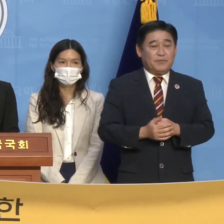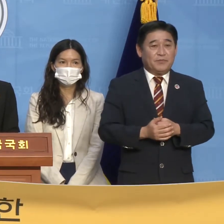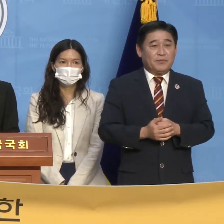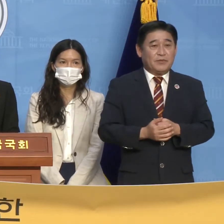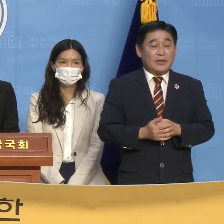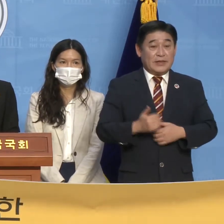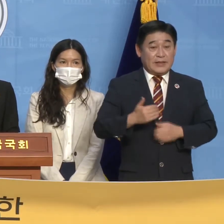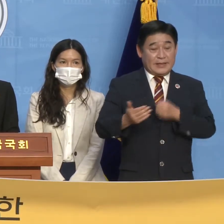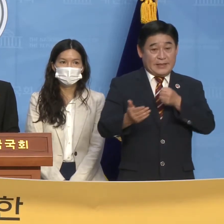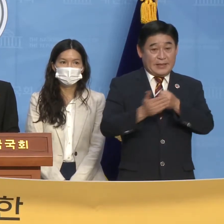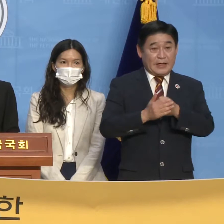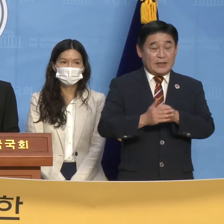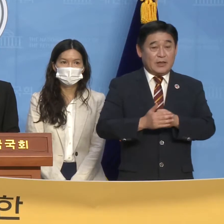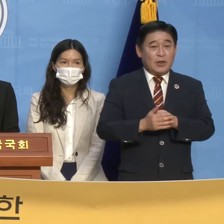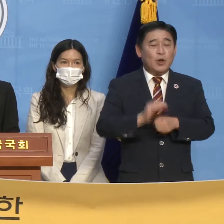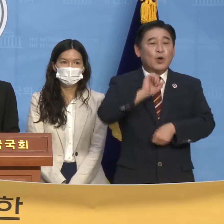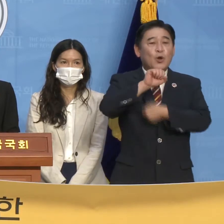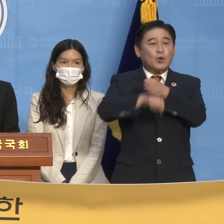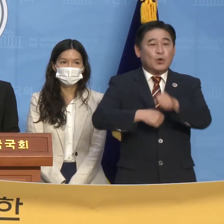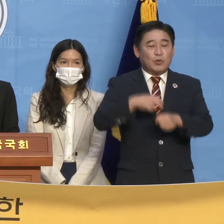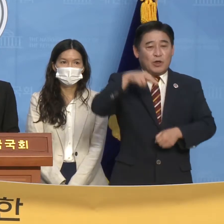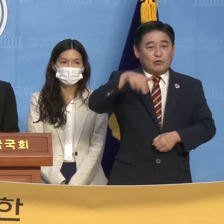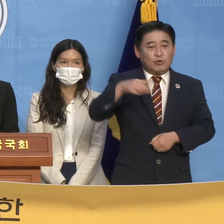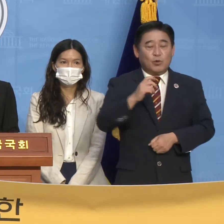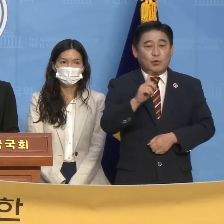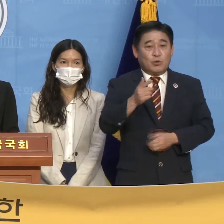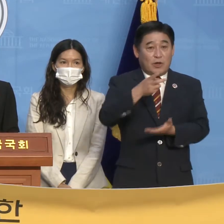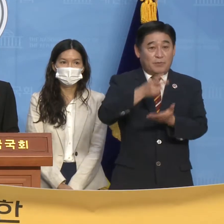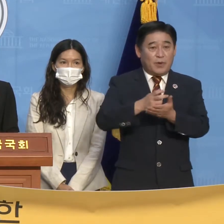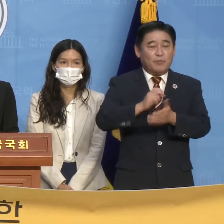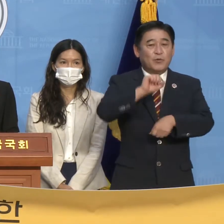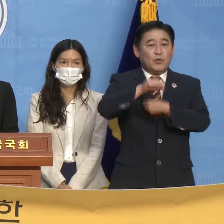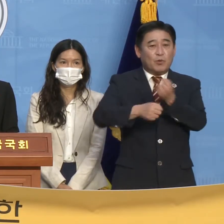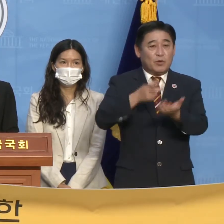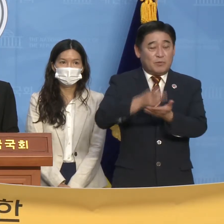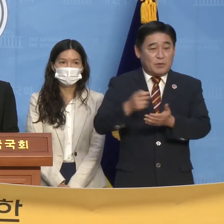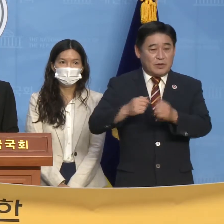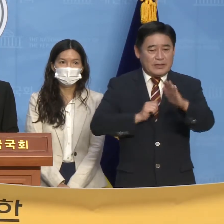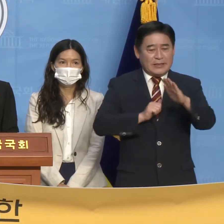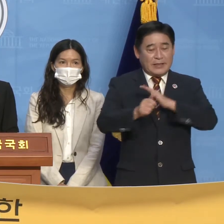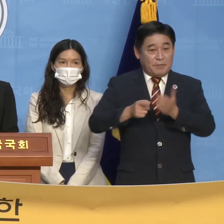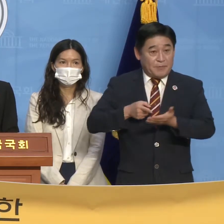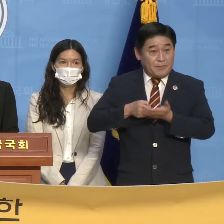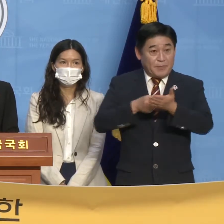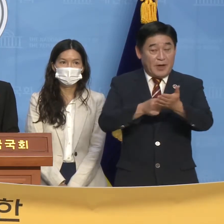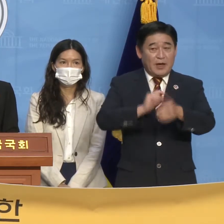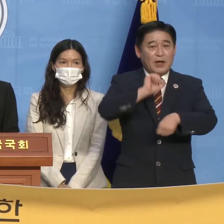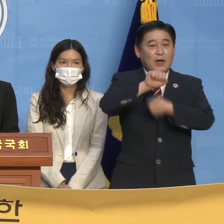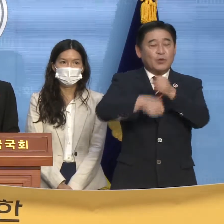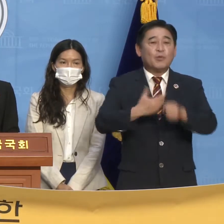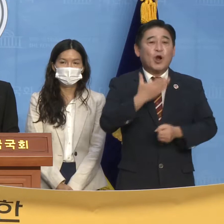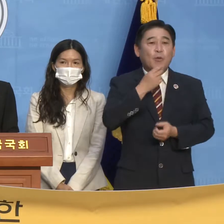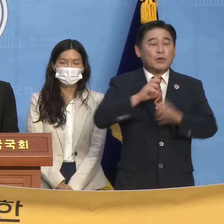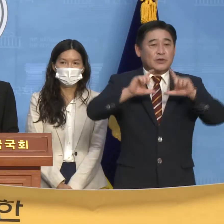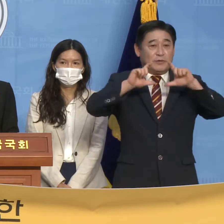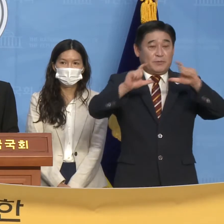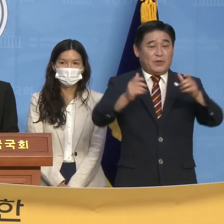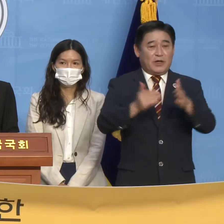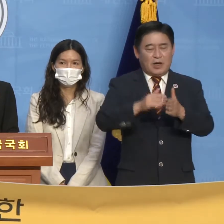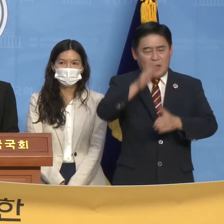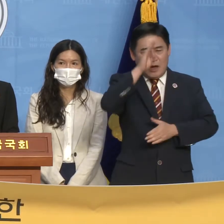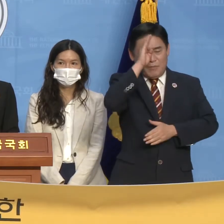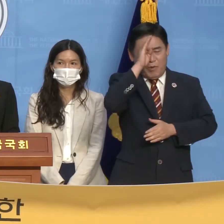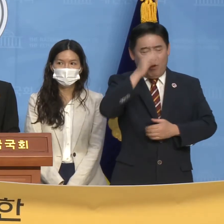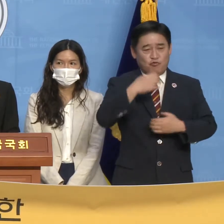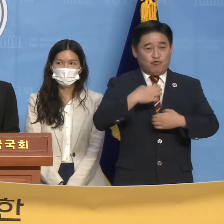본 의원은 동물원 수족관법과 야생생물법을 대표 발의하여 동물복지를 보장하고 질병